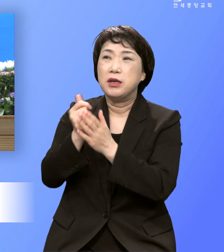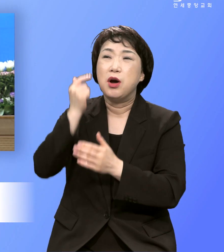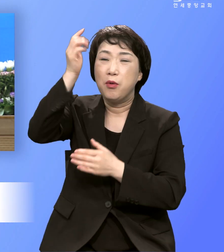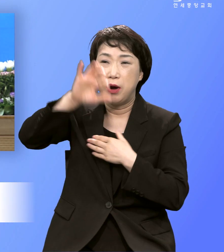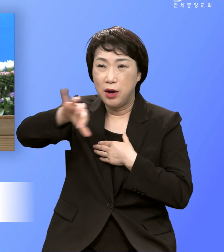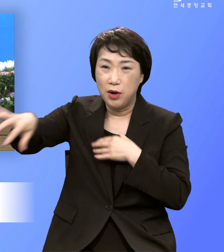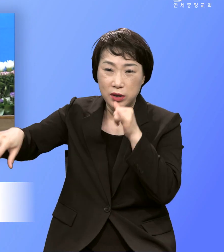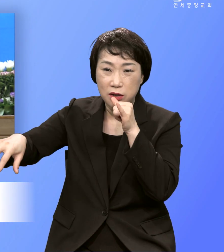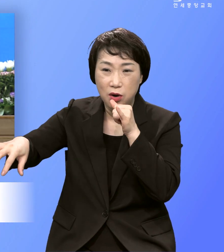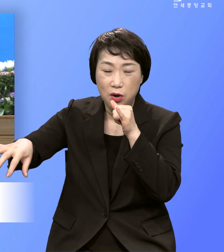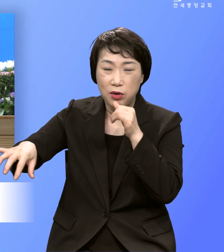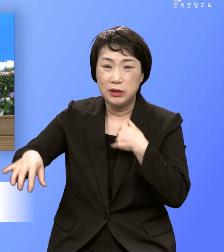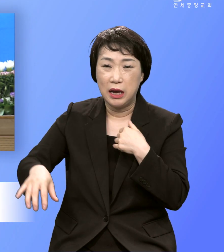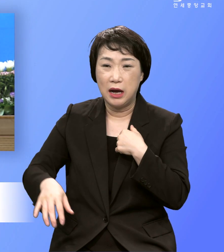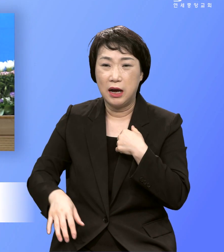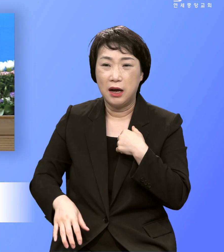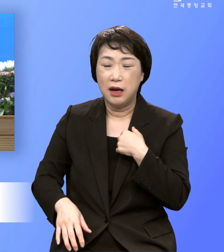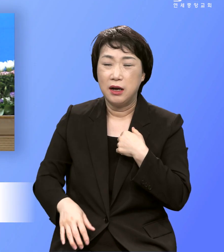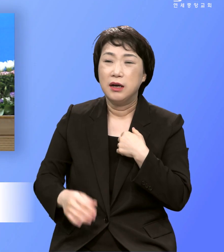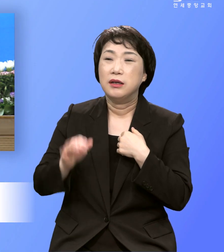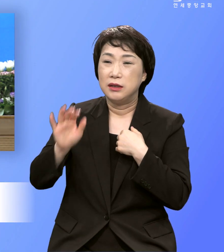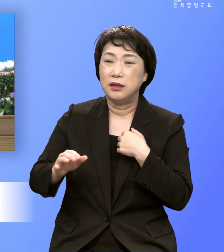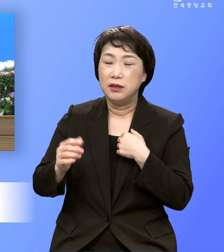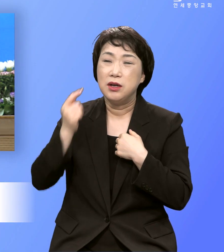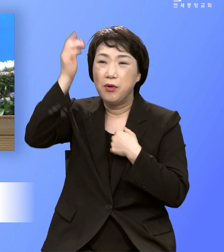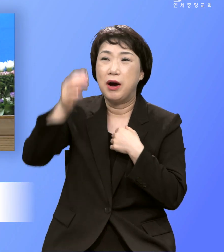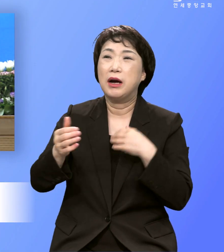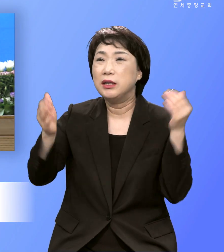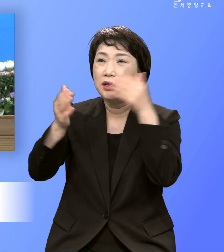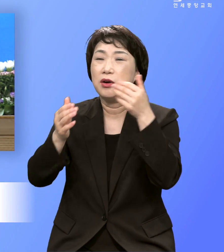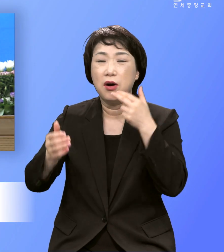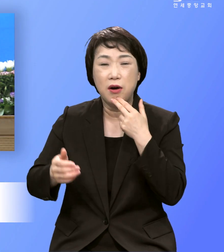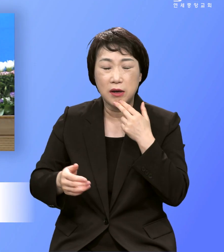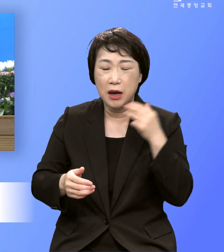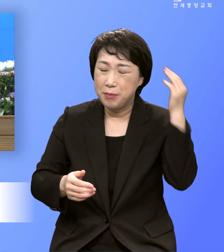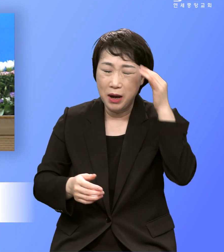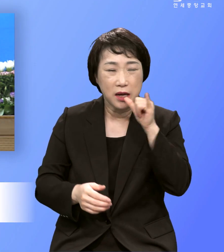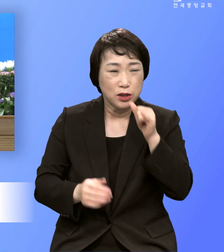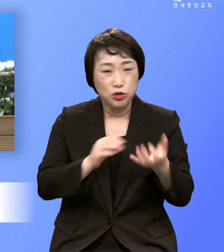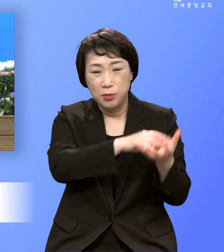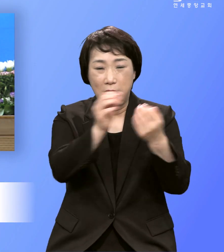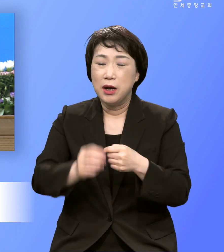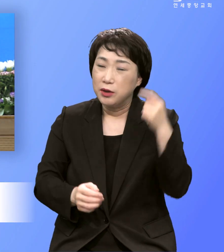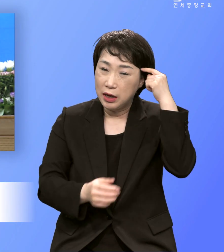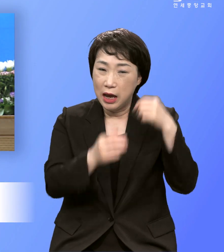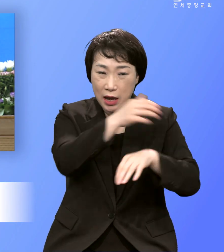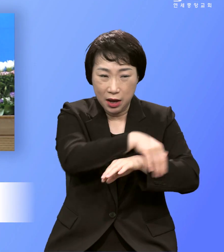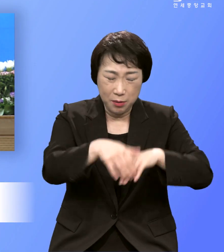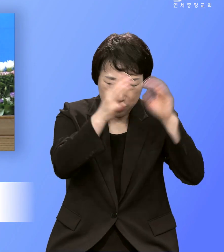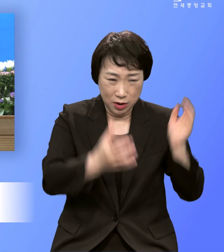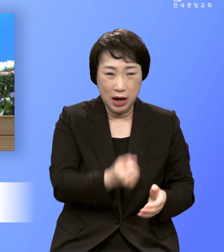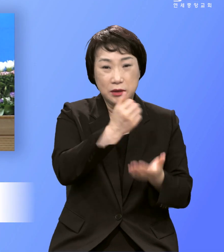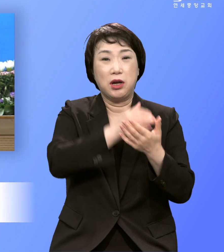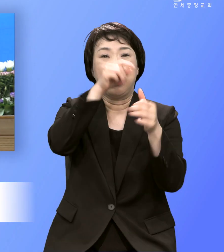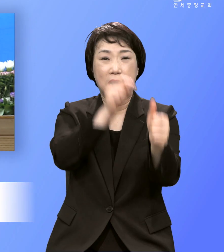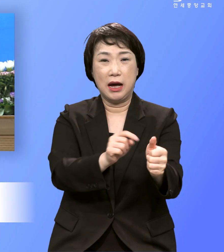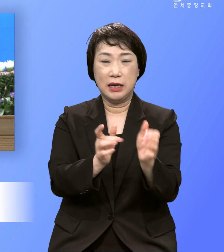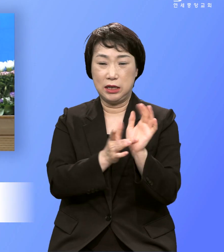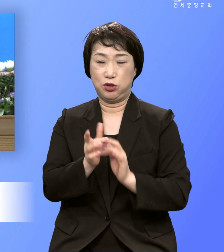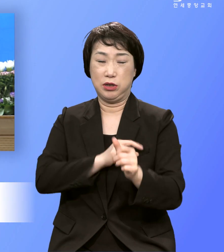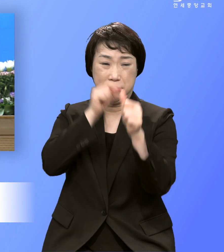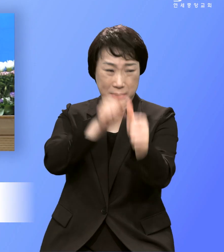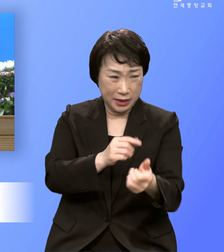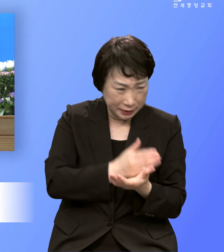자리로 올라가지 못하도록, 영화로운 자리에 이르지 못하도록 우리의 방에는 수많은 괴계를 가지고 떠나갈지어다. 예수의